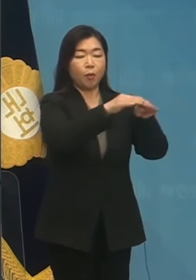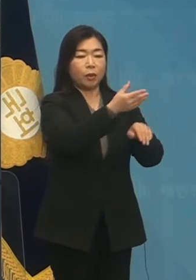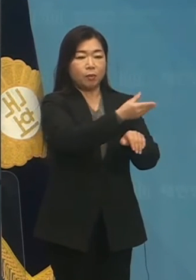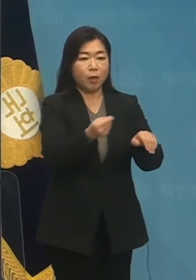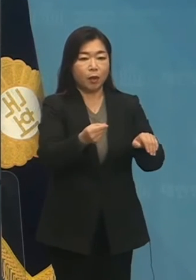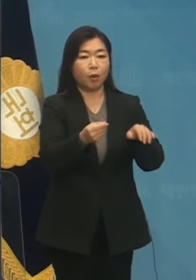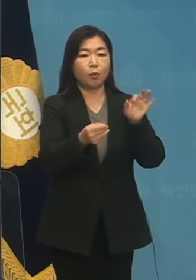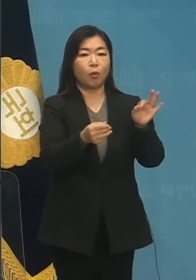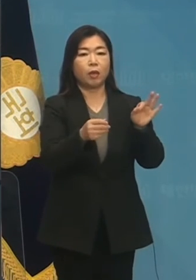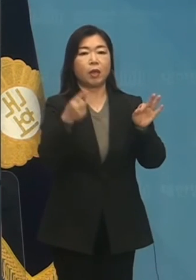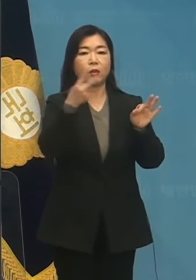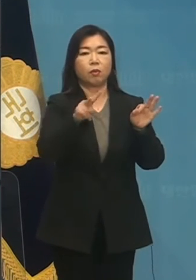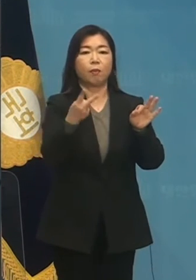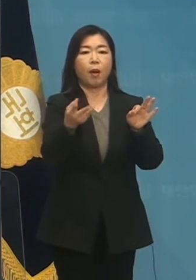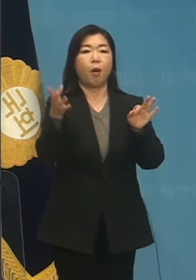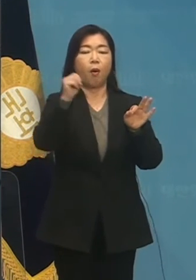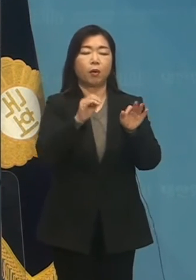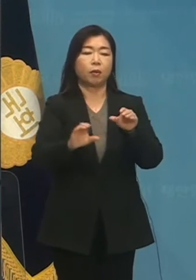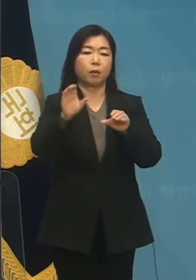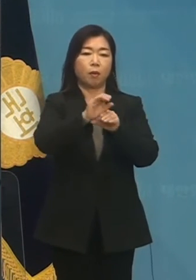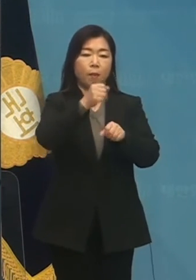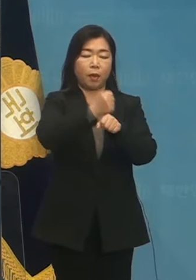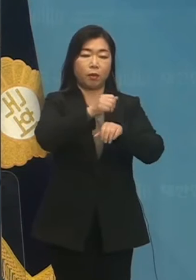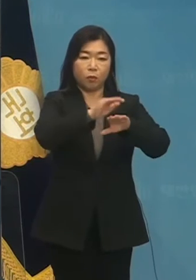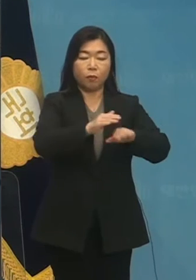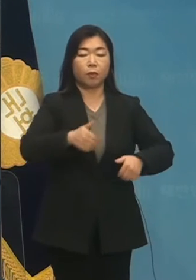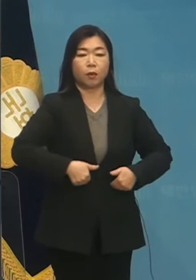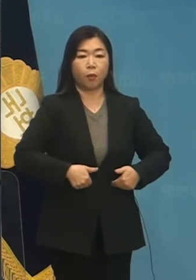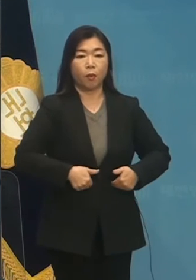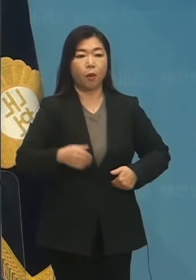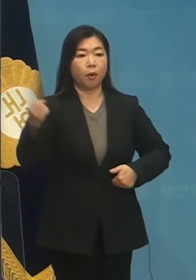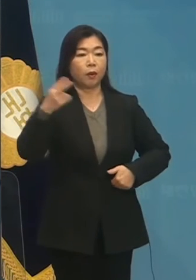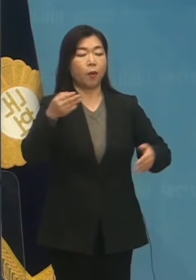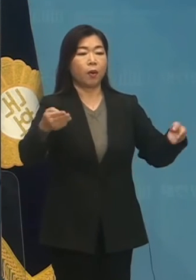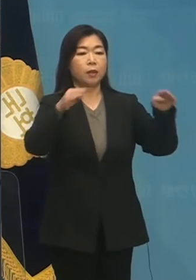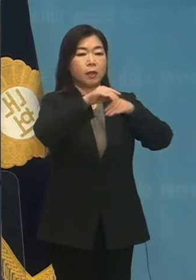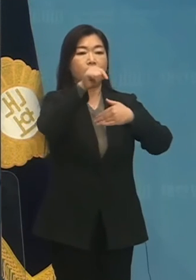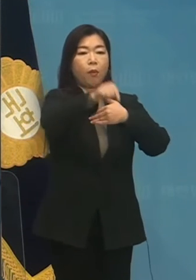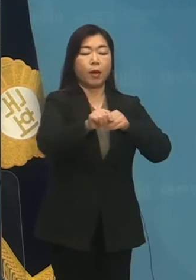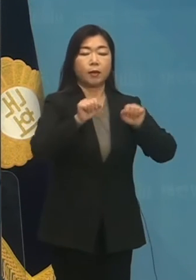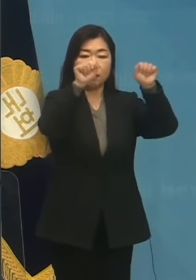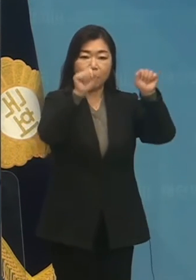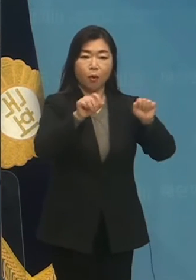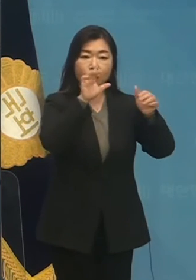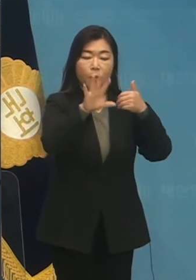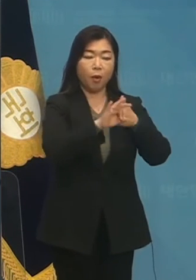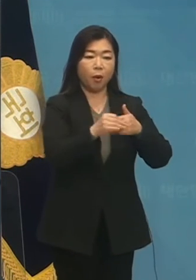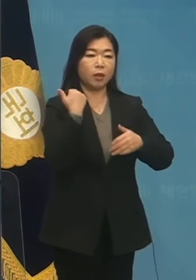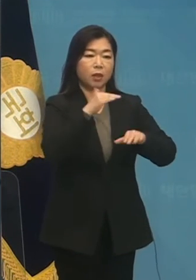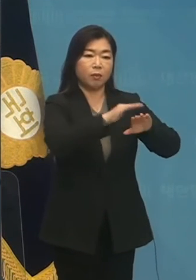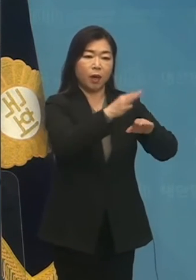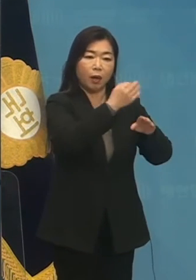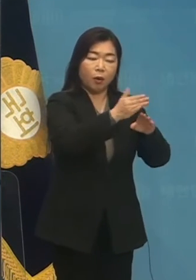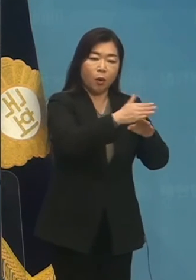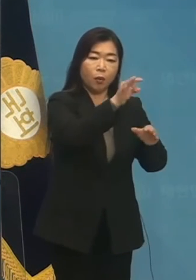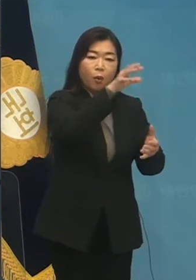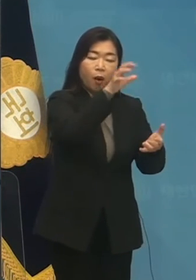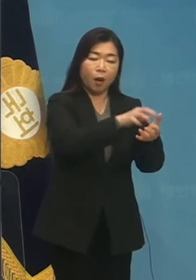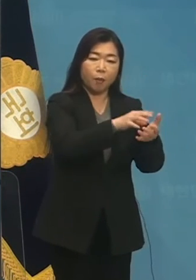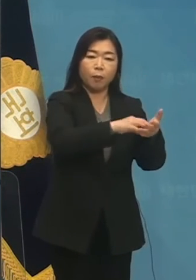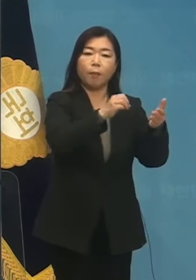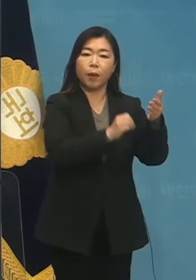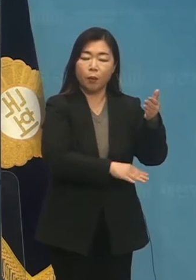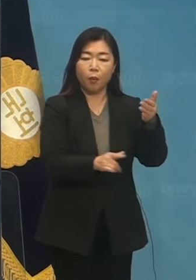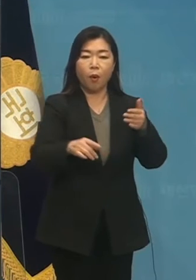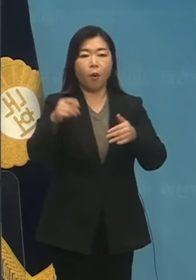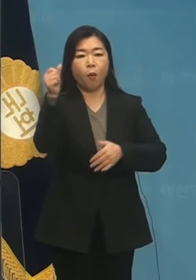원의 증액을 요구합니다. 실외 체육시설업의 경우 임대료 지원을 위해 5,600억 원 증액을